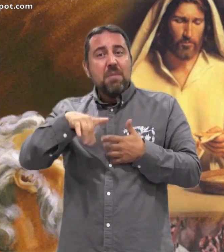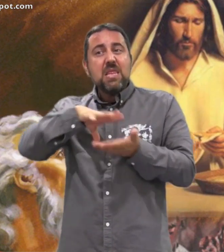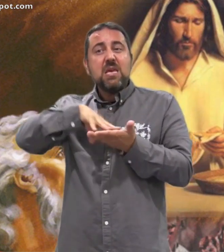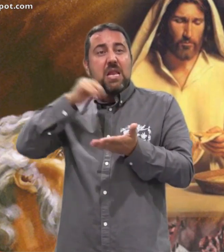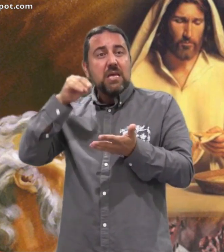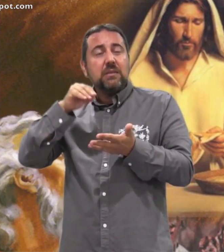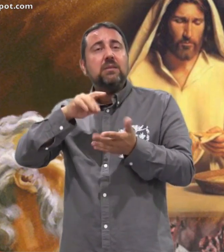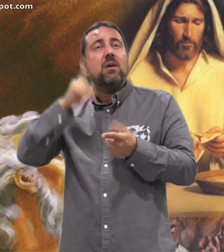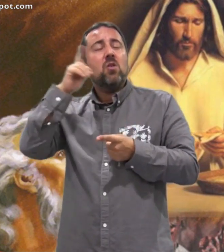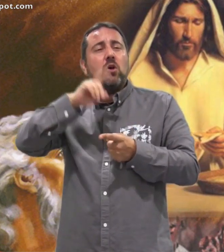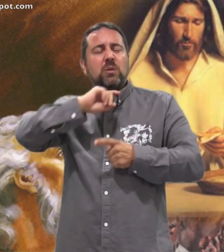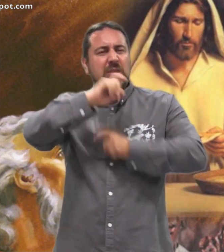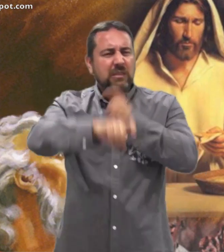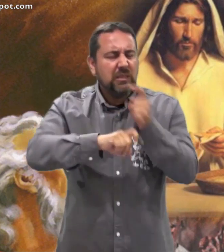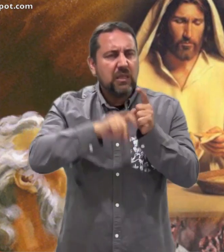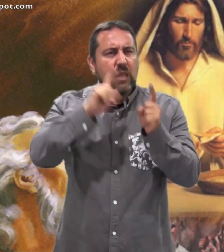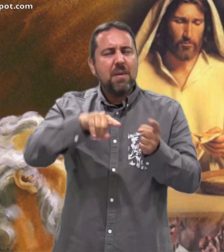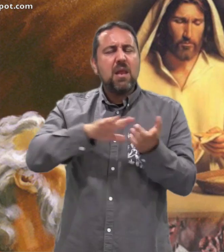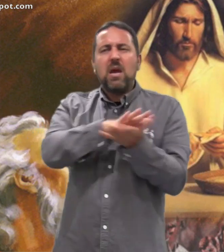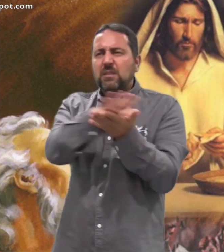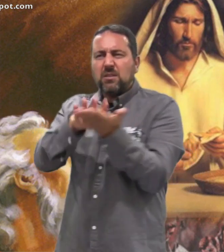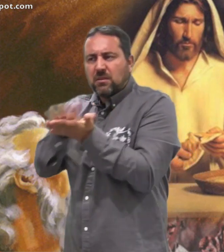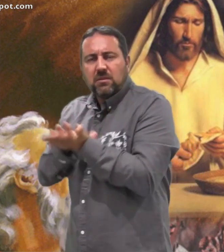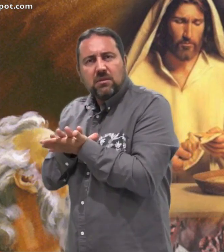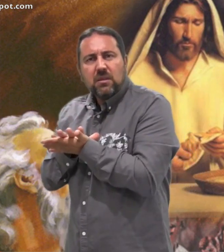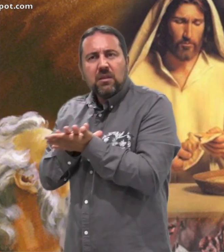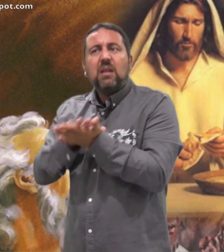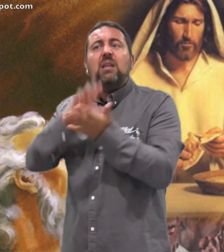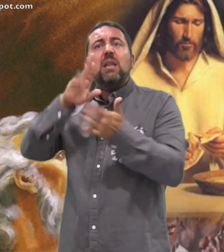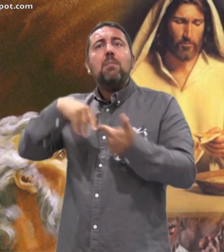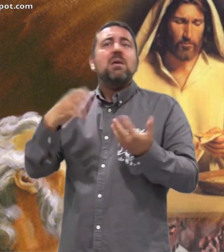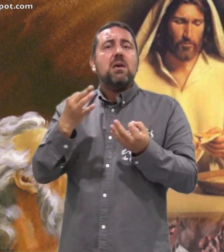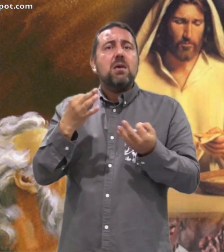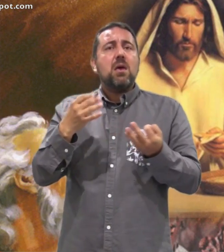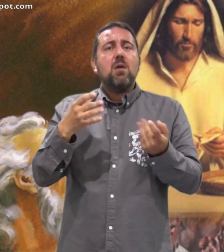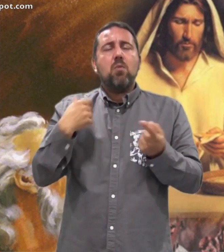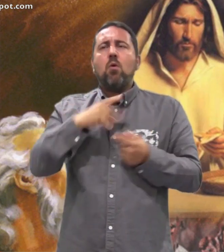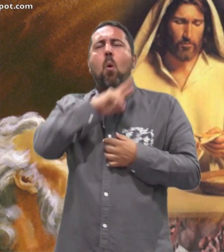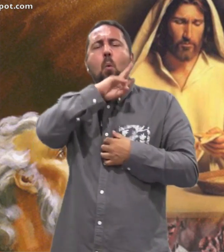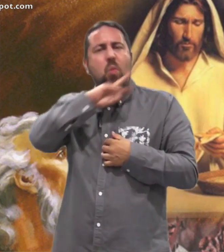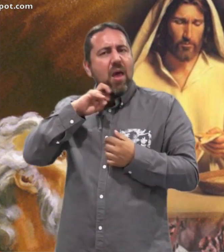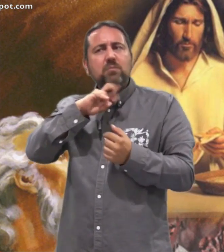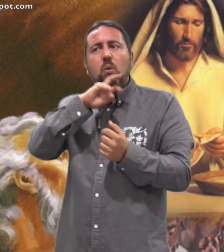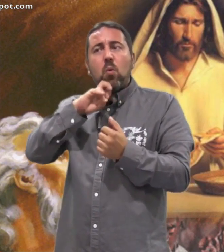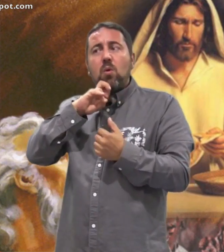con qué saña perseguía a la iglesia de Dios y la asolaba y